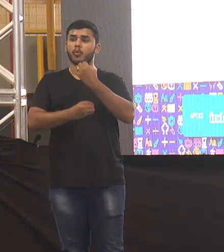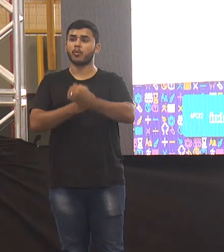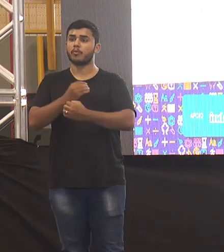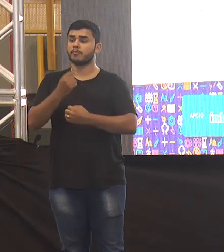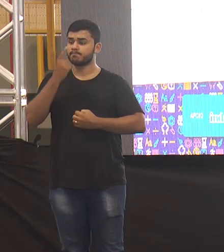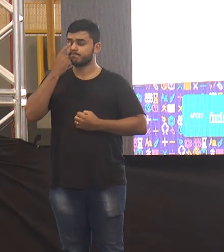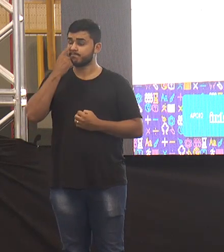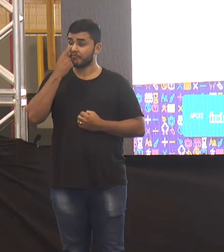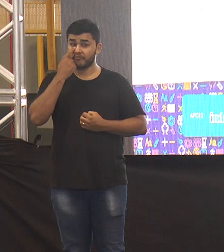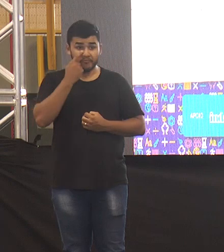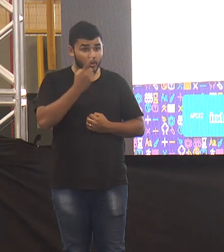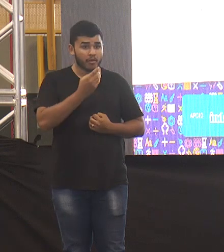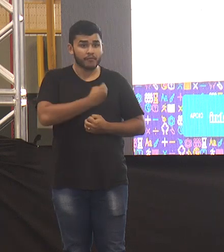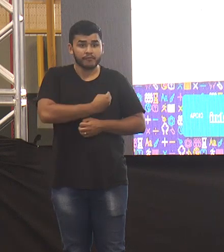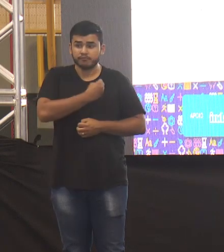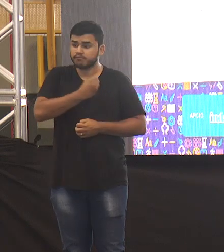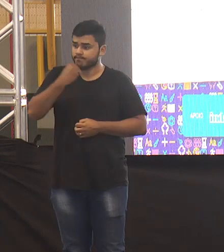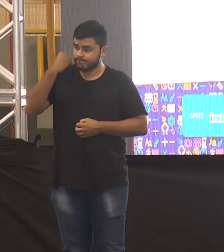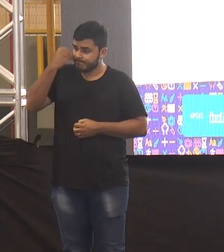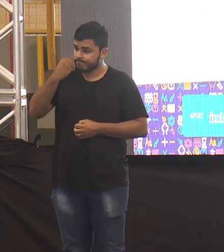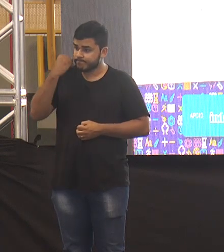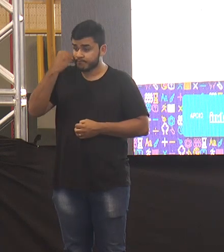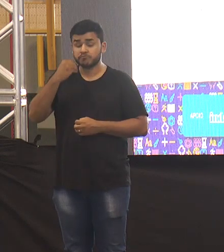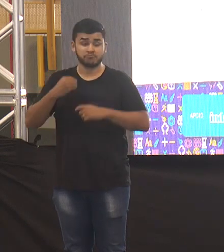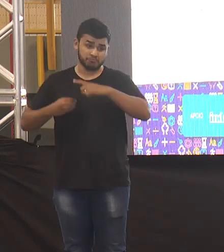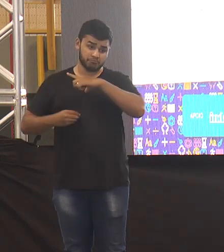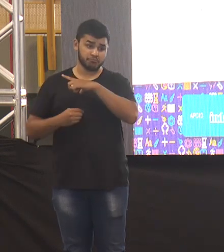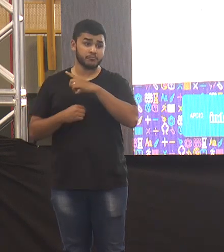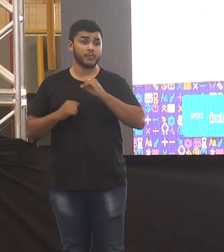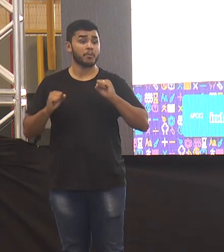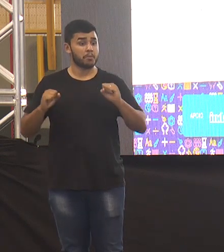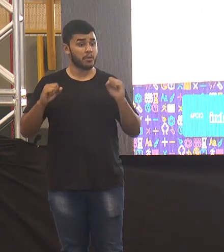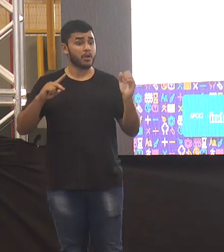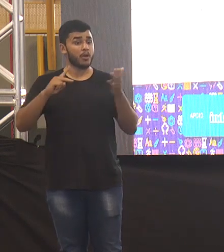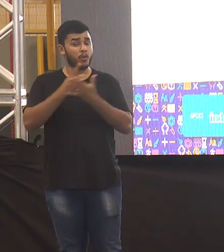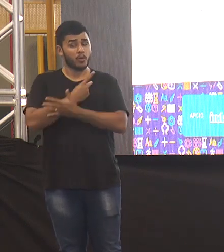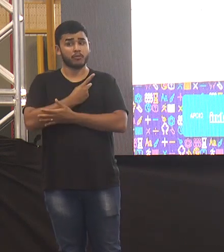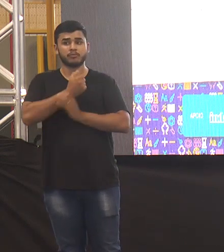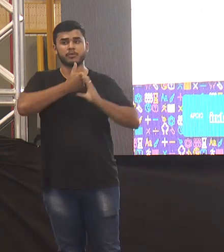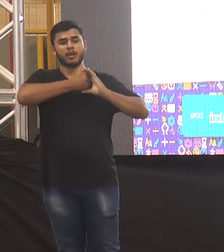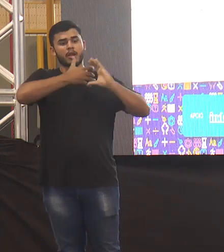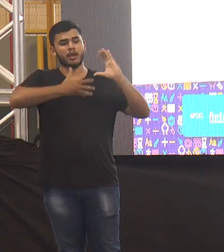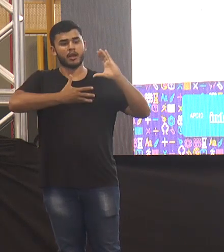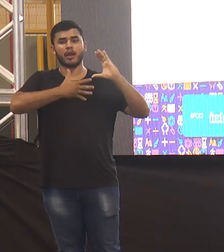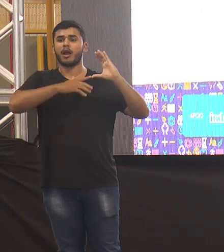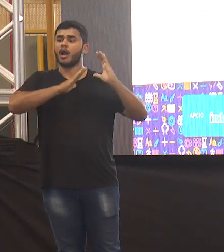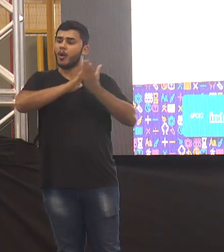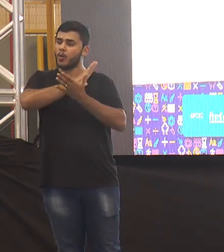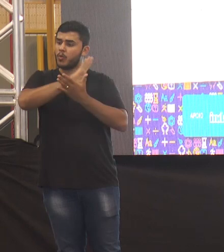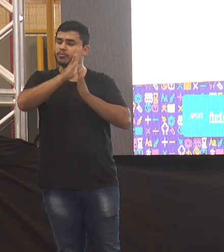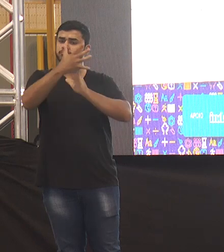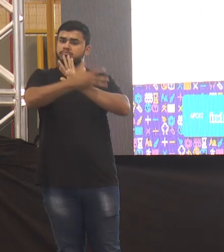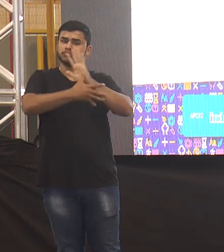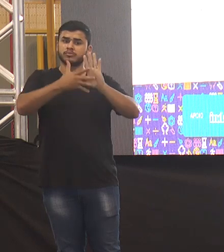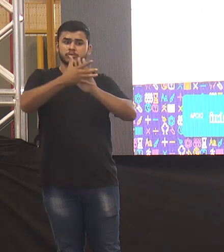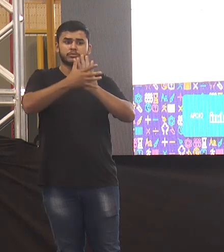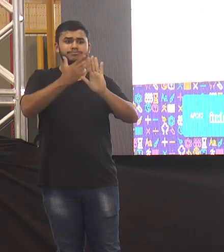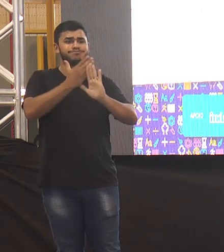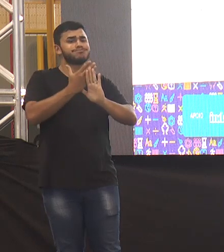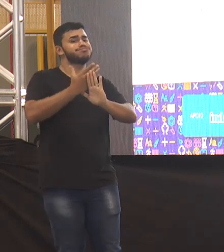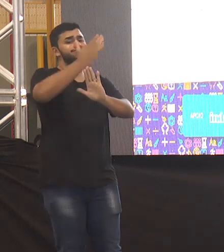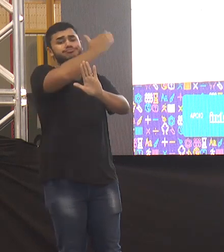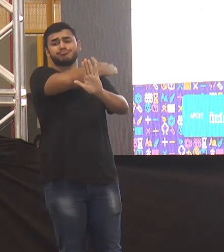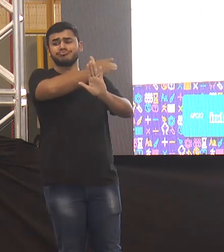realidade, eu posso ver características do espírito romântico em textos muito anteriores